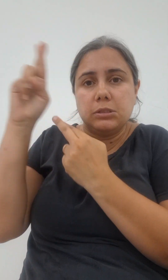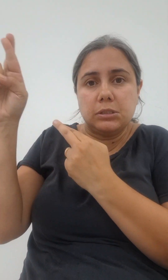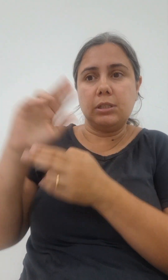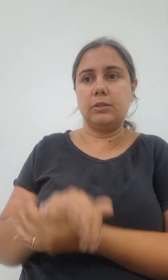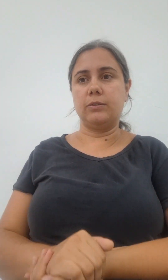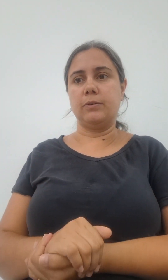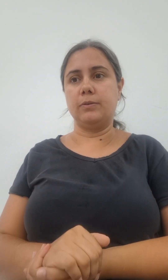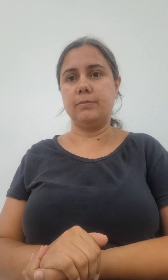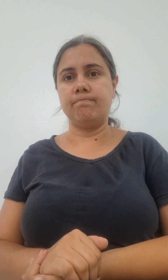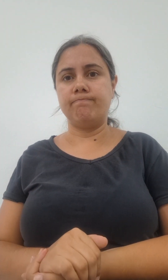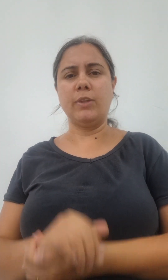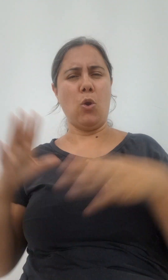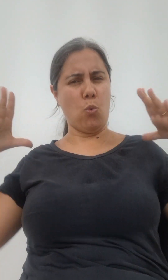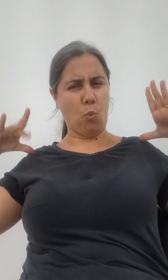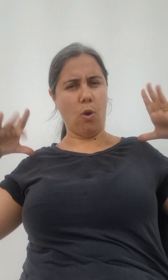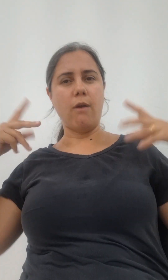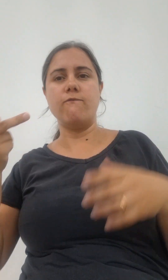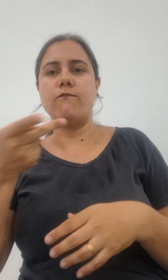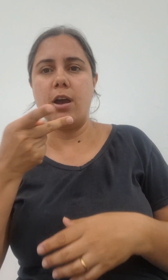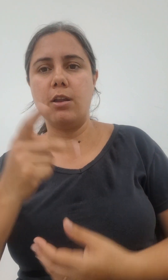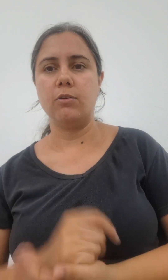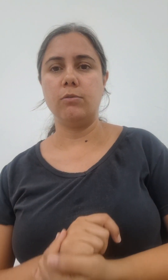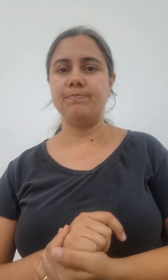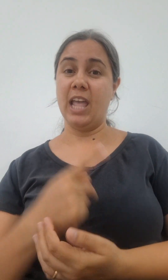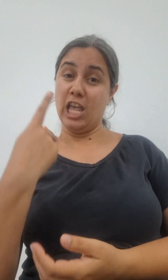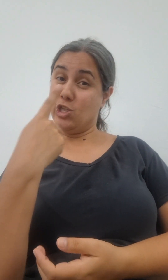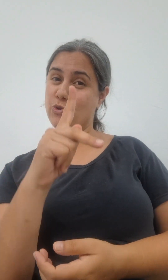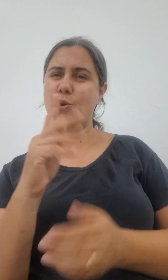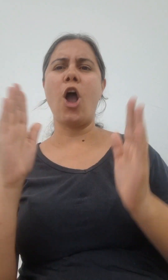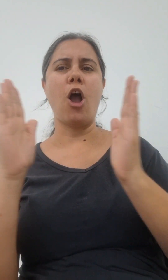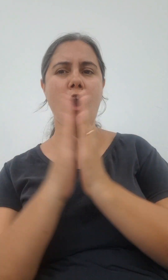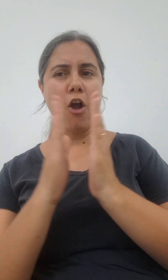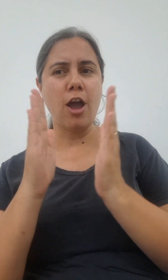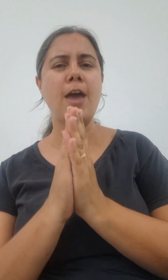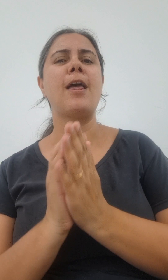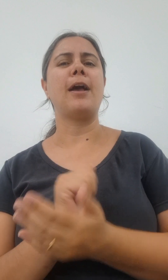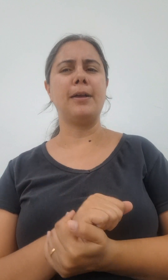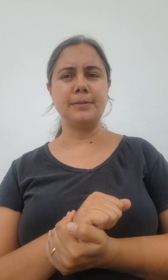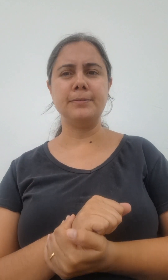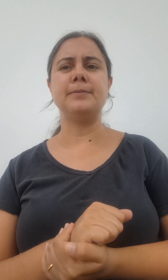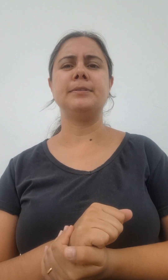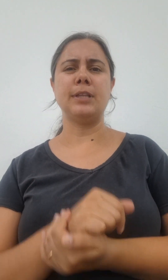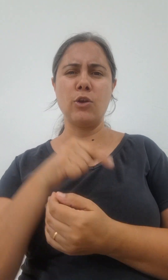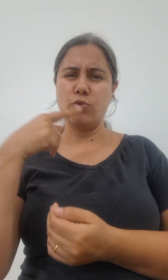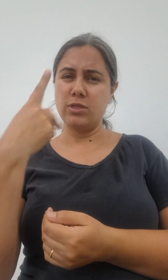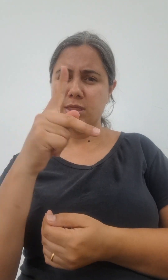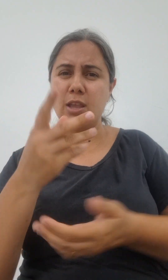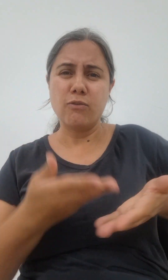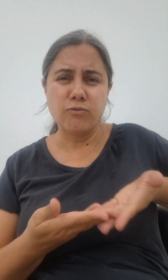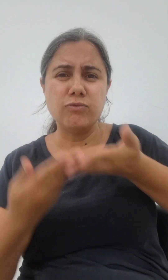Senhor? E o anjo respondeu: as tuas